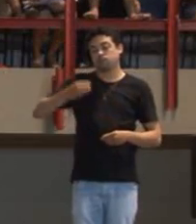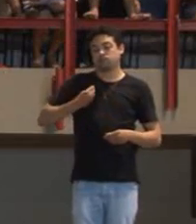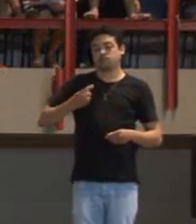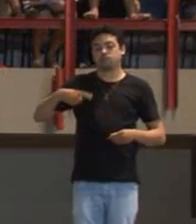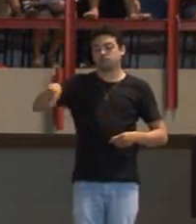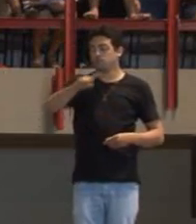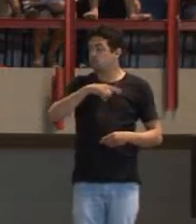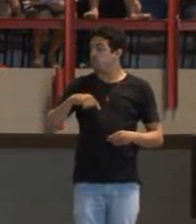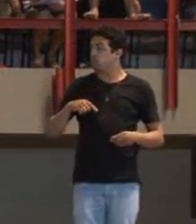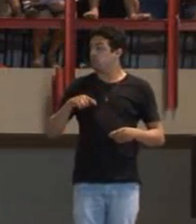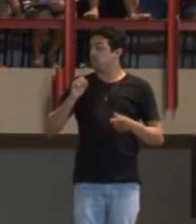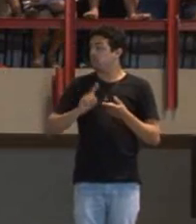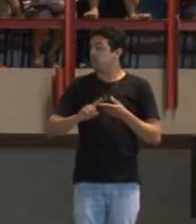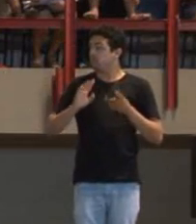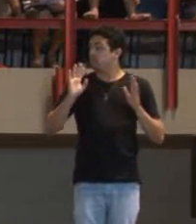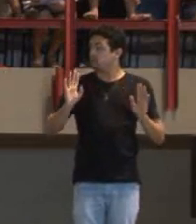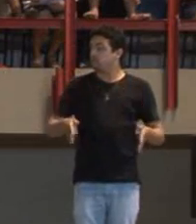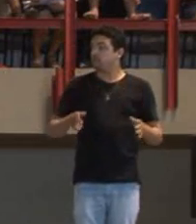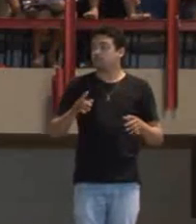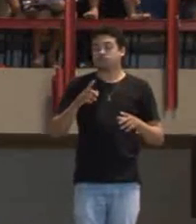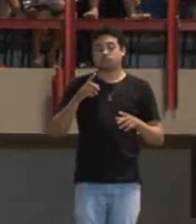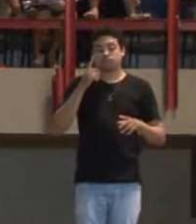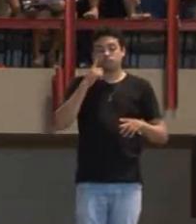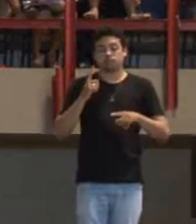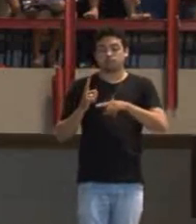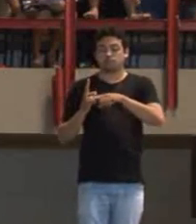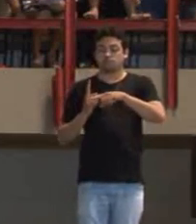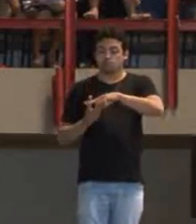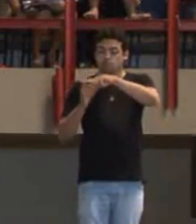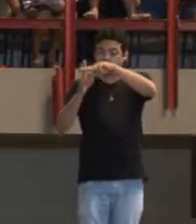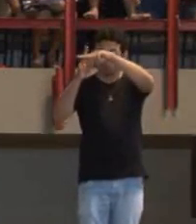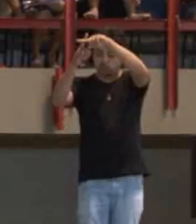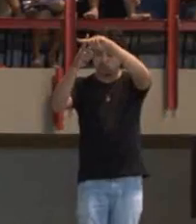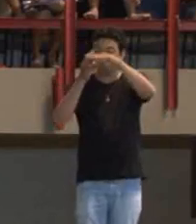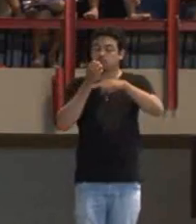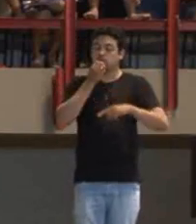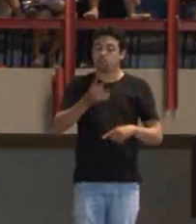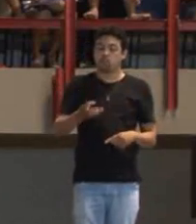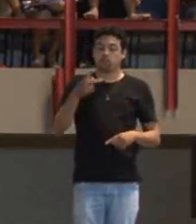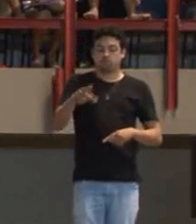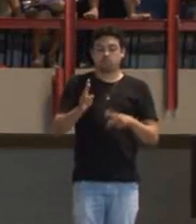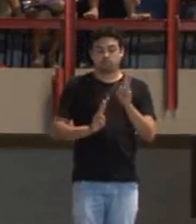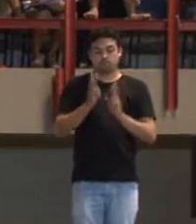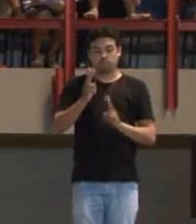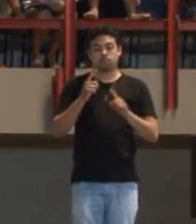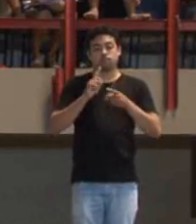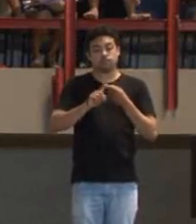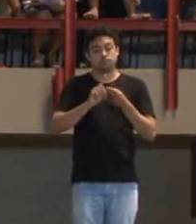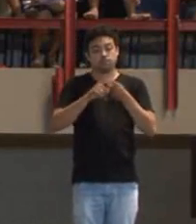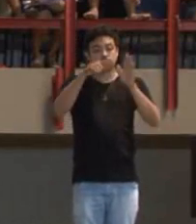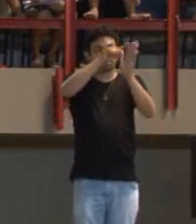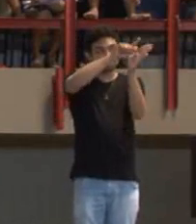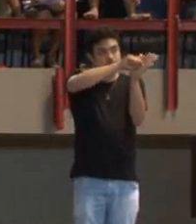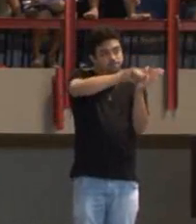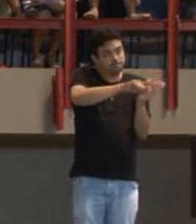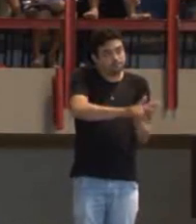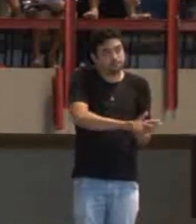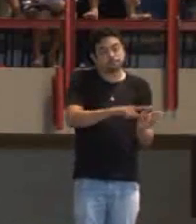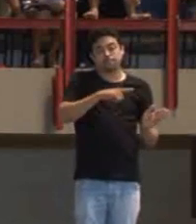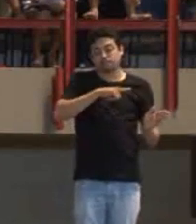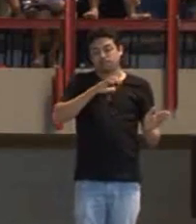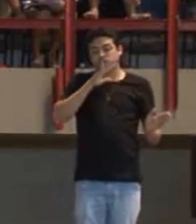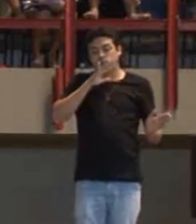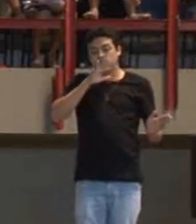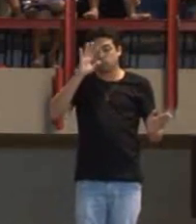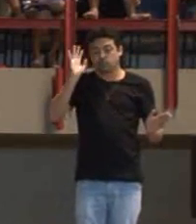tá? Aí é o lado positivo do petróleo, o lado rico, mas tem também os aspectos negativos,